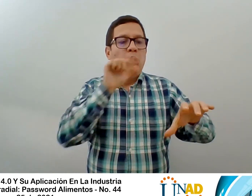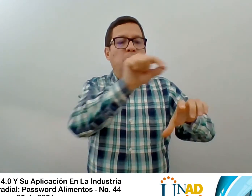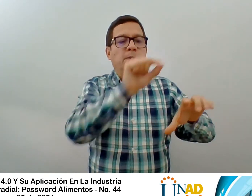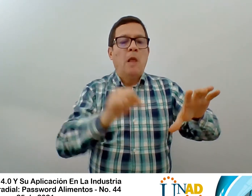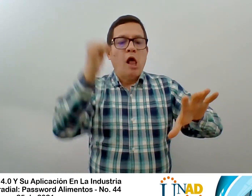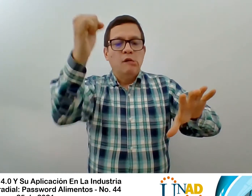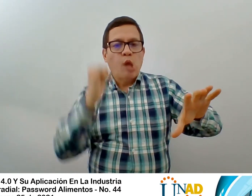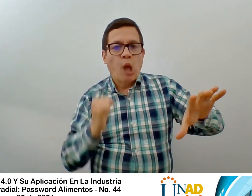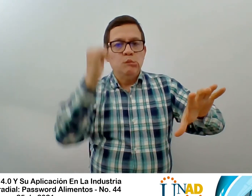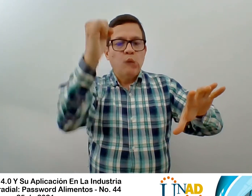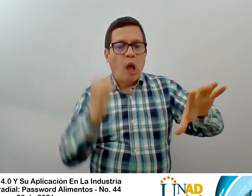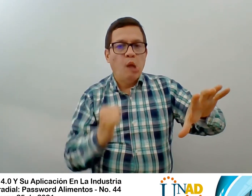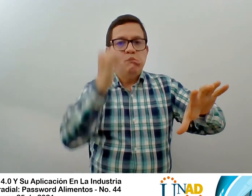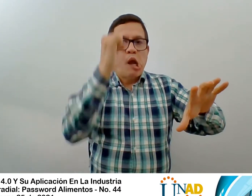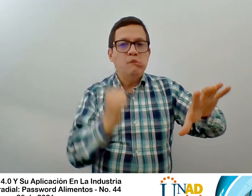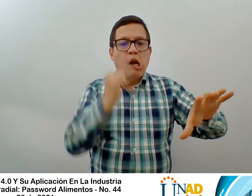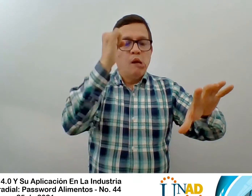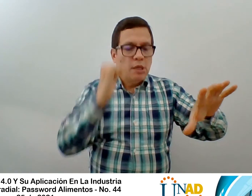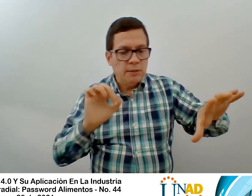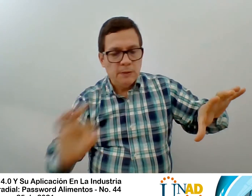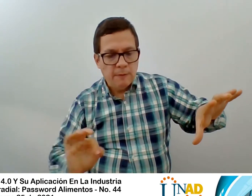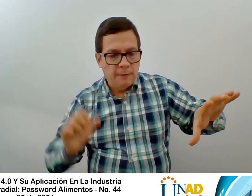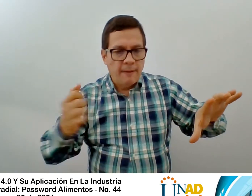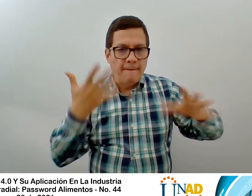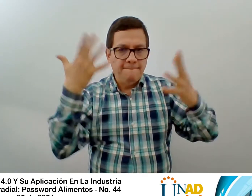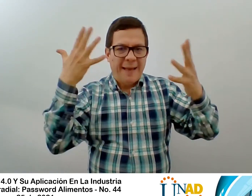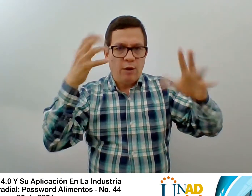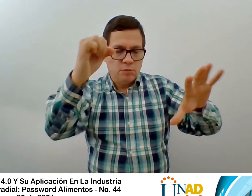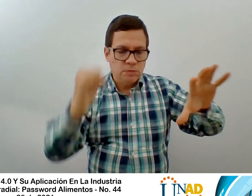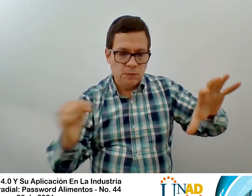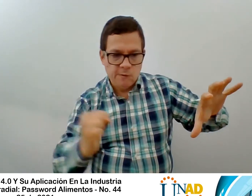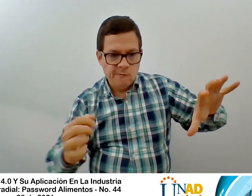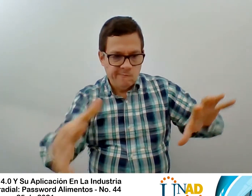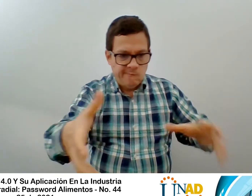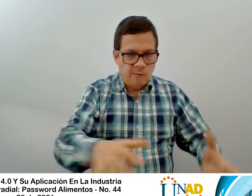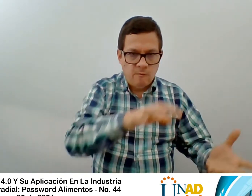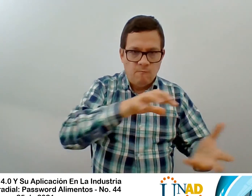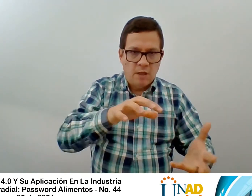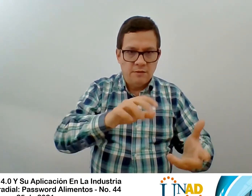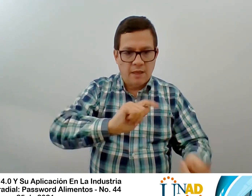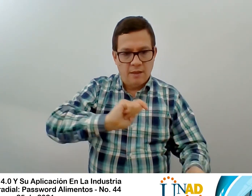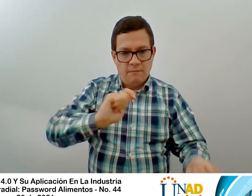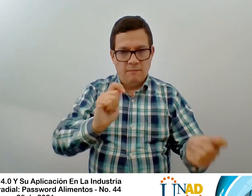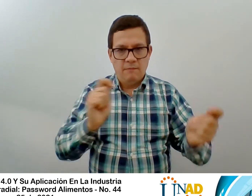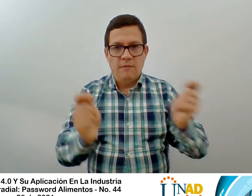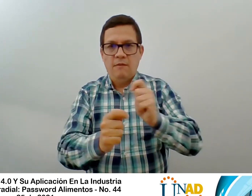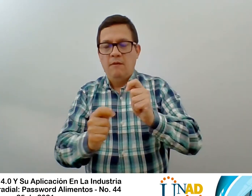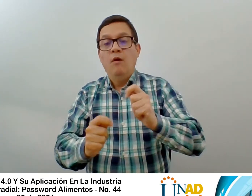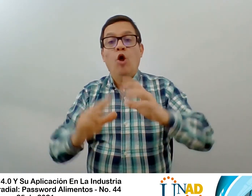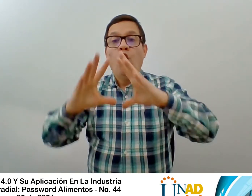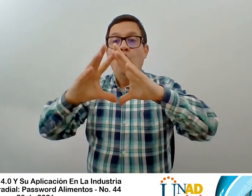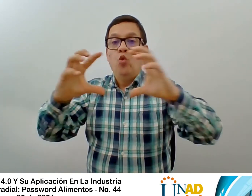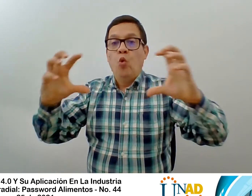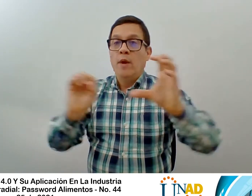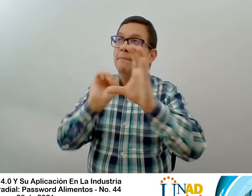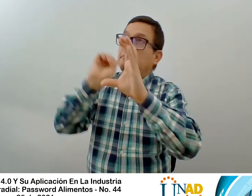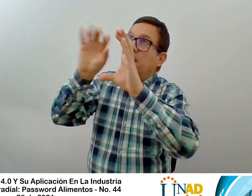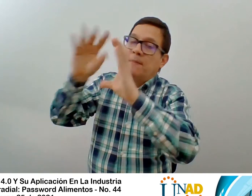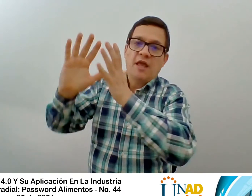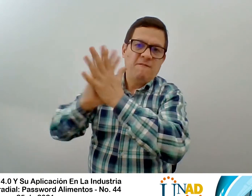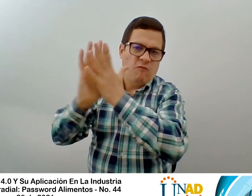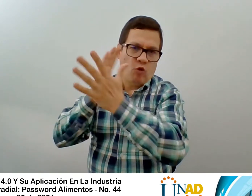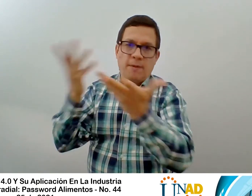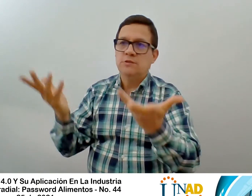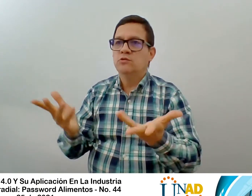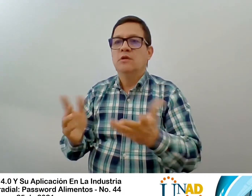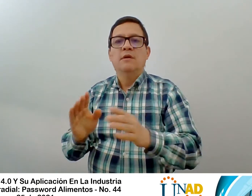han empezado a pasar de su automatización de hace 2 décadas, han empezado a transferir información a la nube, a usar